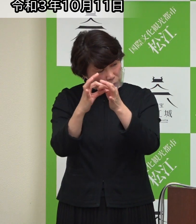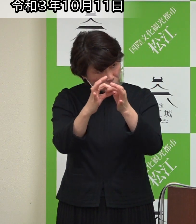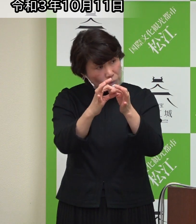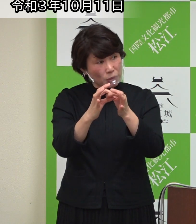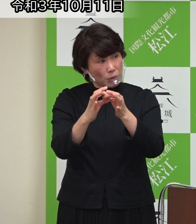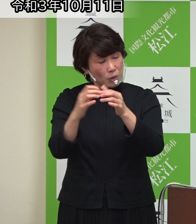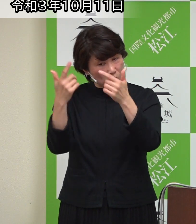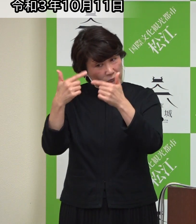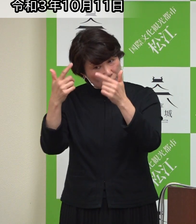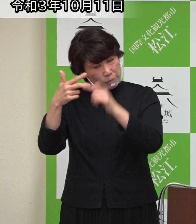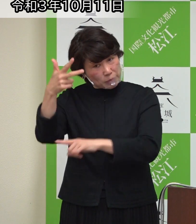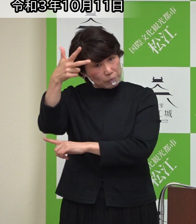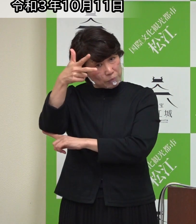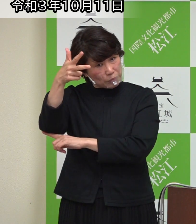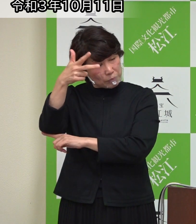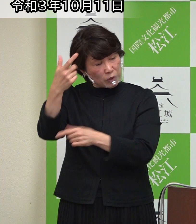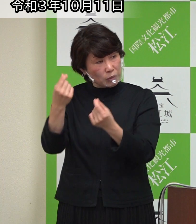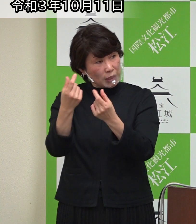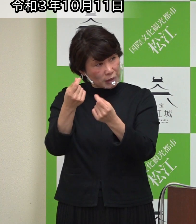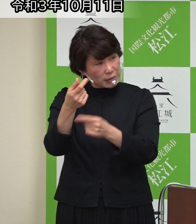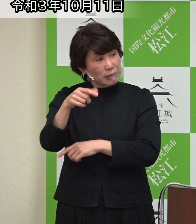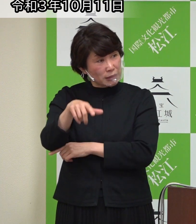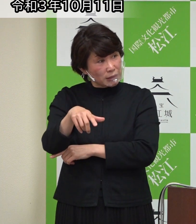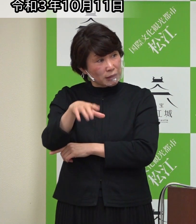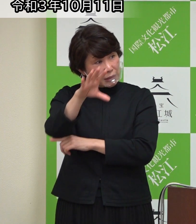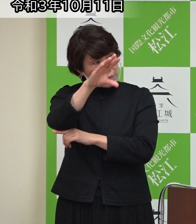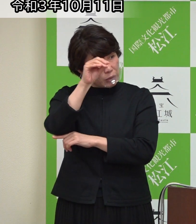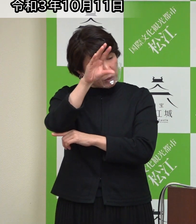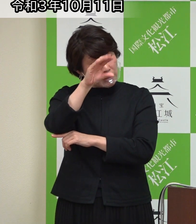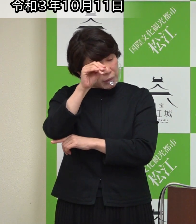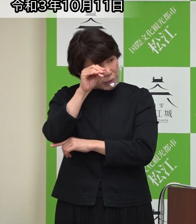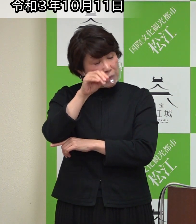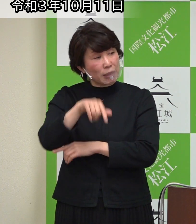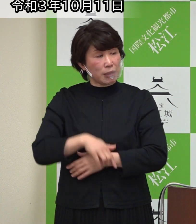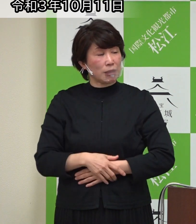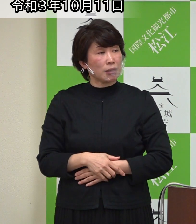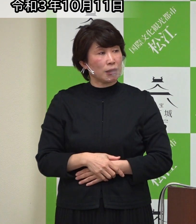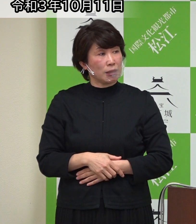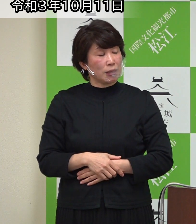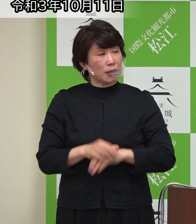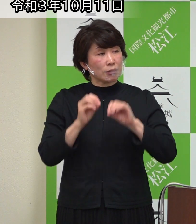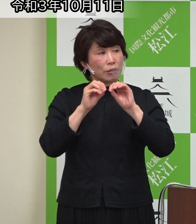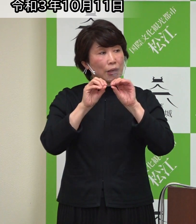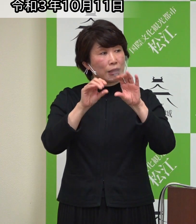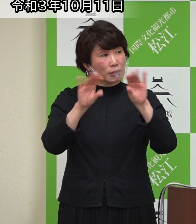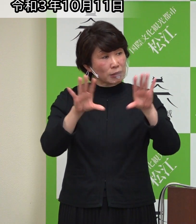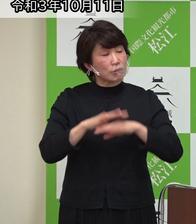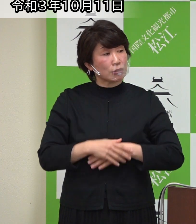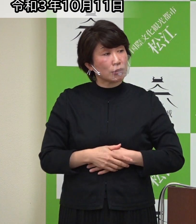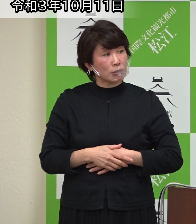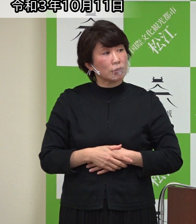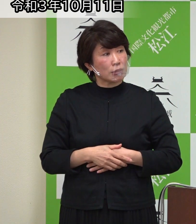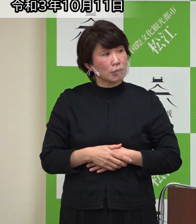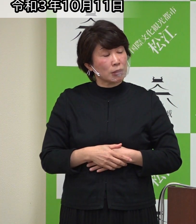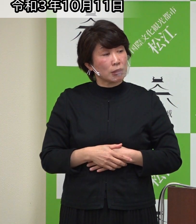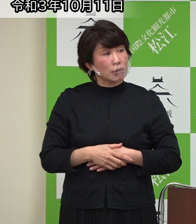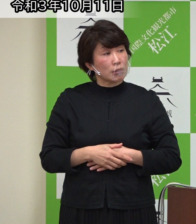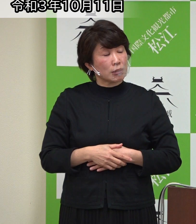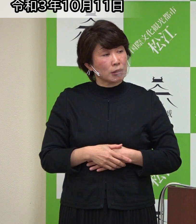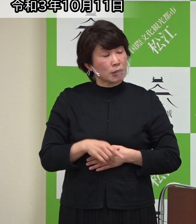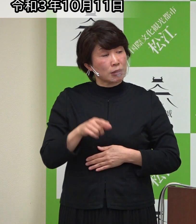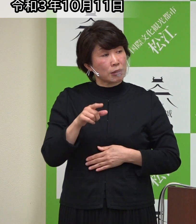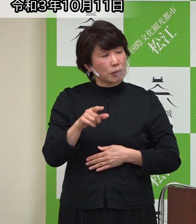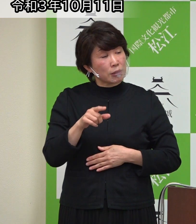か結構そういう、身近にあるものをもう普段からおっしゃられている通り、そのや